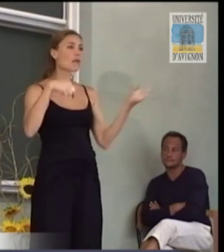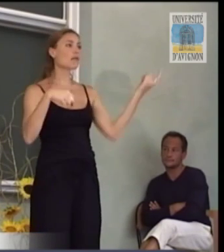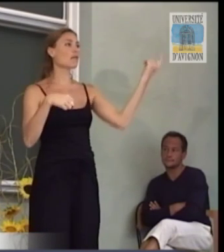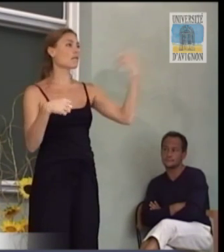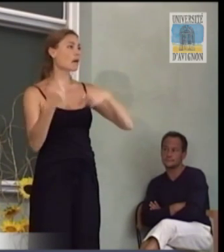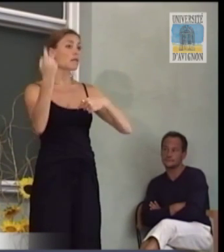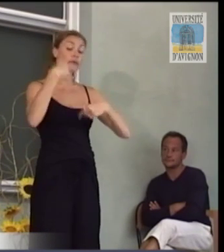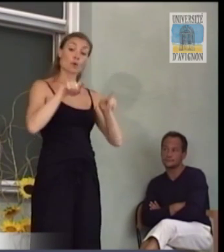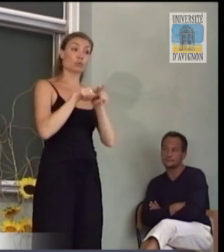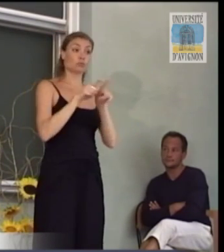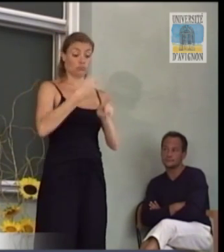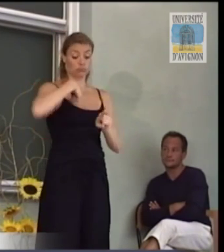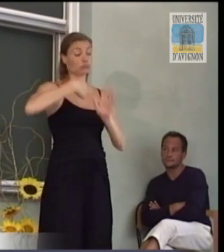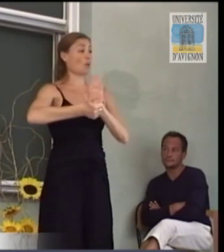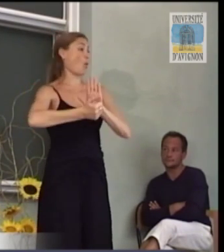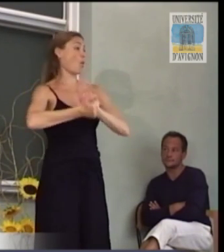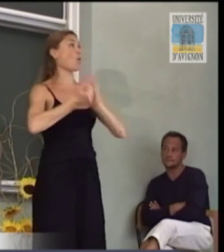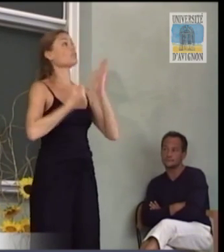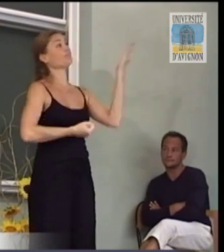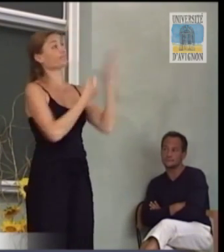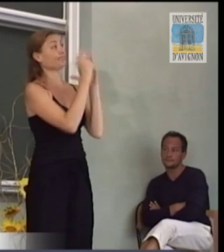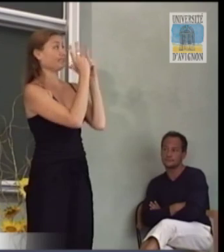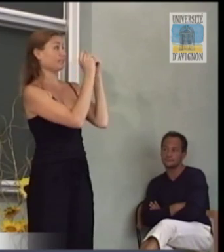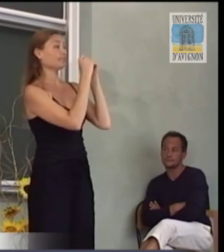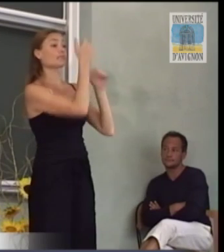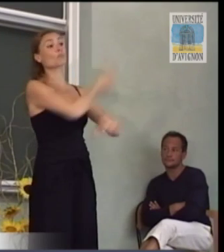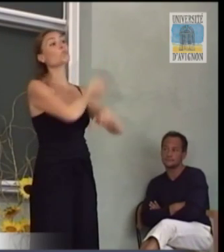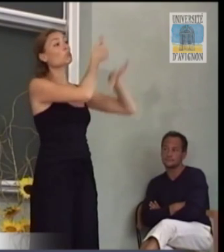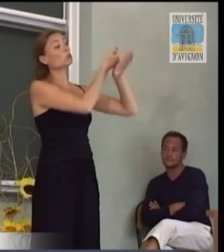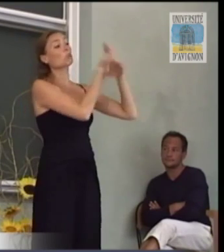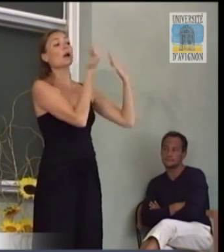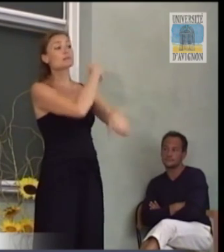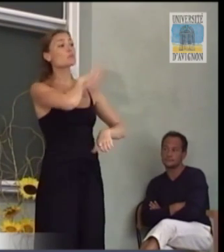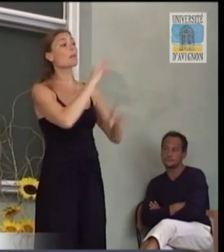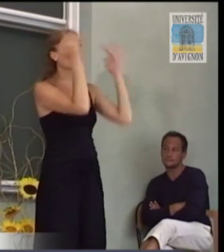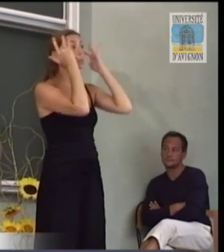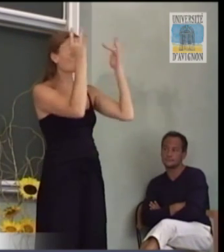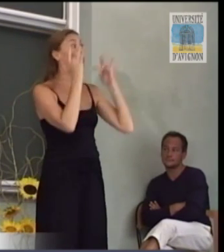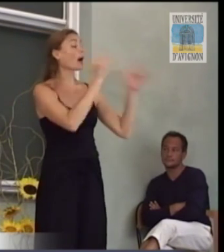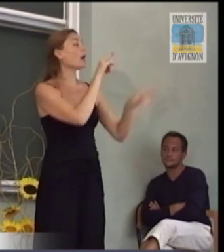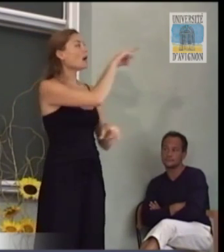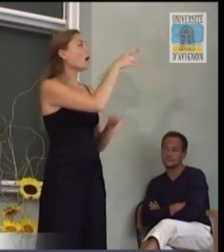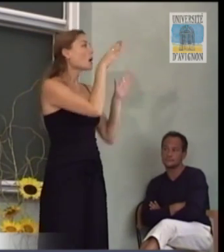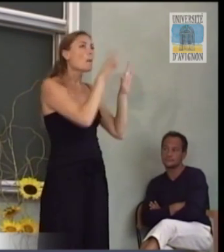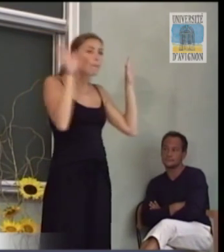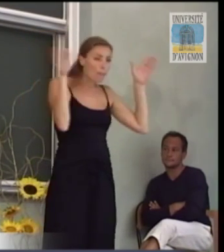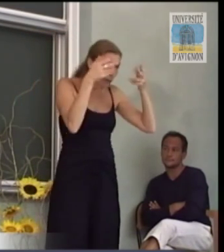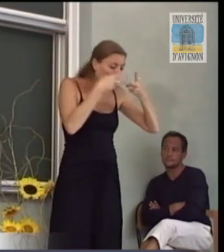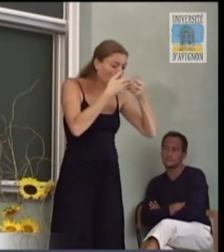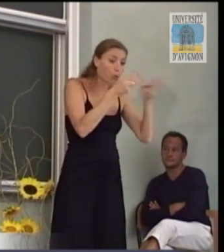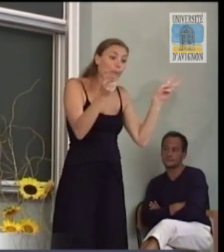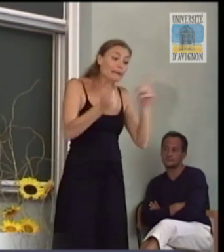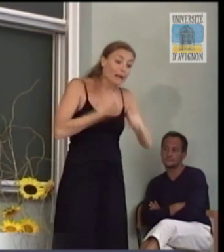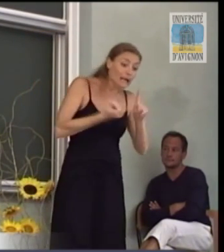aux leaders culturels qu'il ne faut pas qu'ils s'arrêtent à tous ceux qui veulent accéder à la culture, mais que surtout